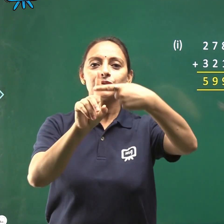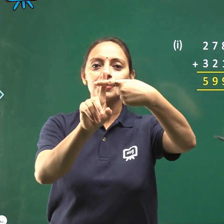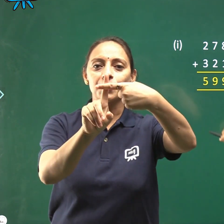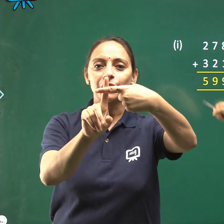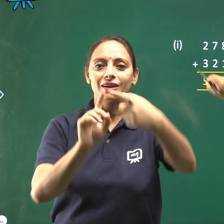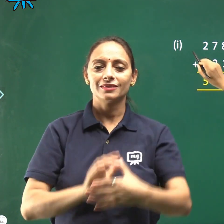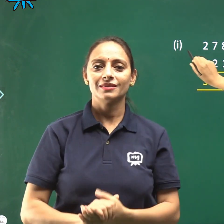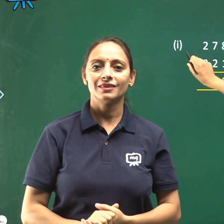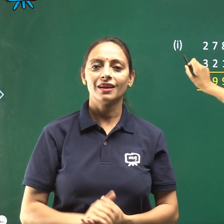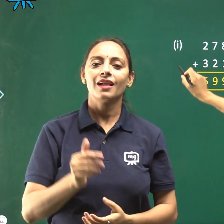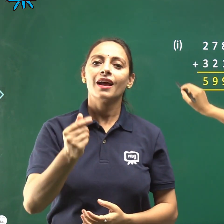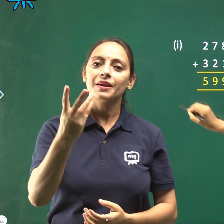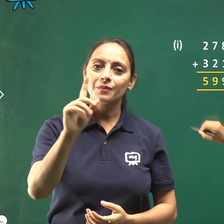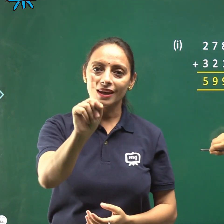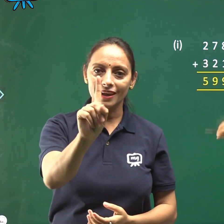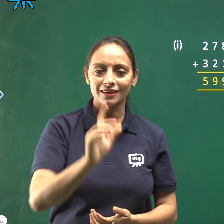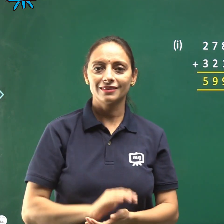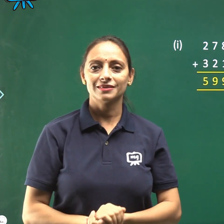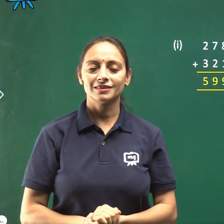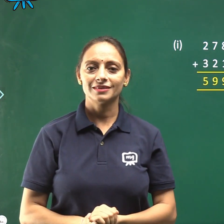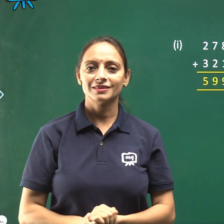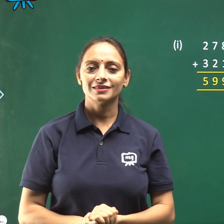जोड़ नंबर 1,